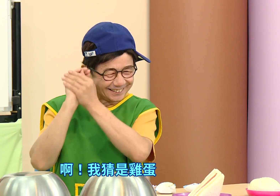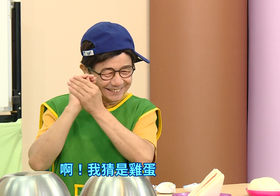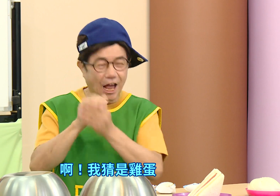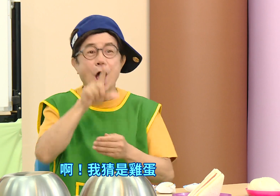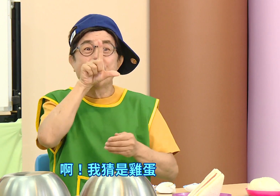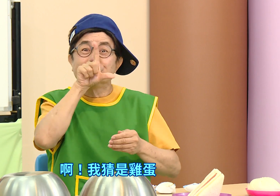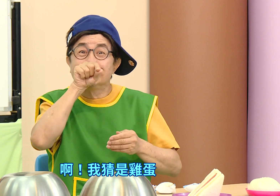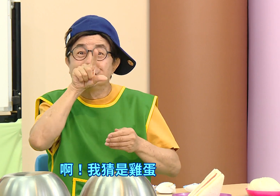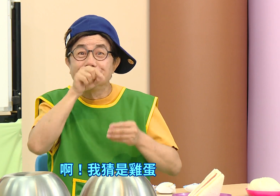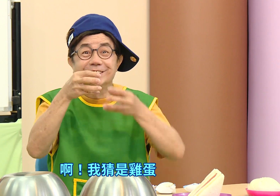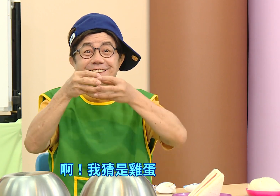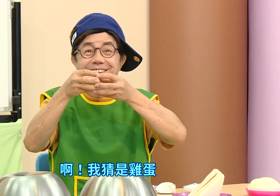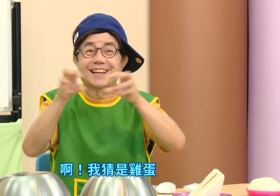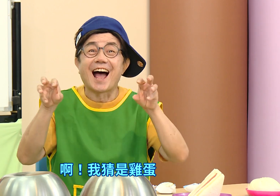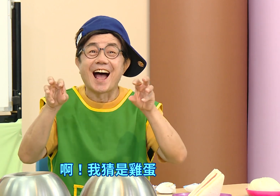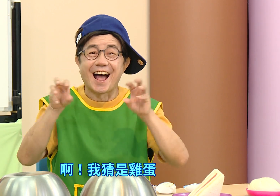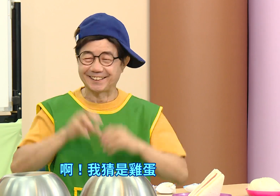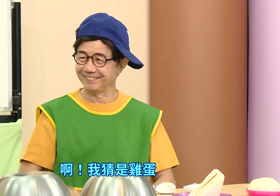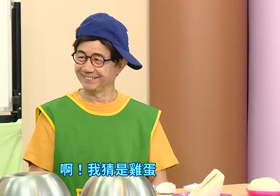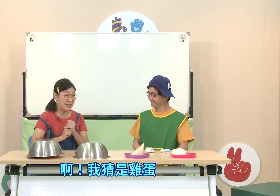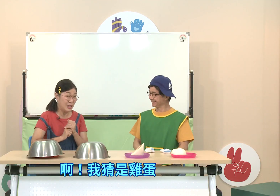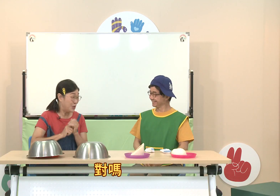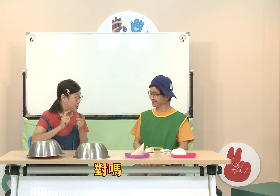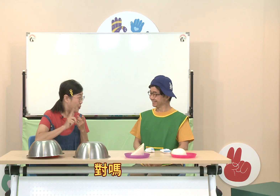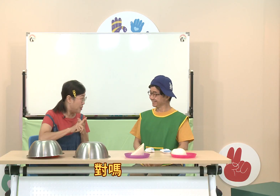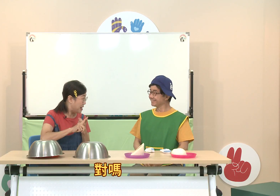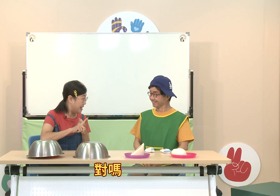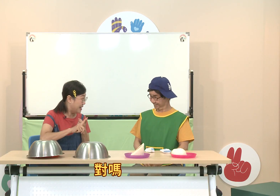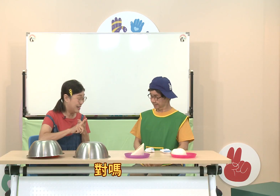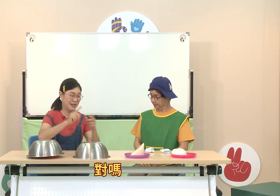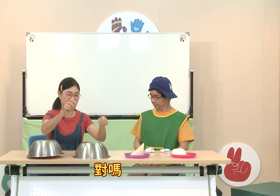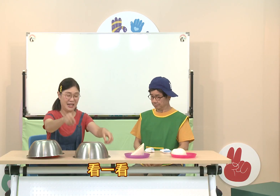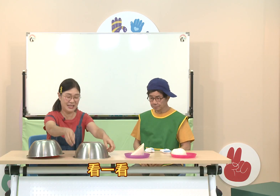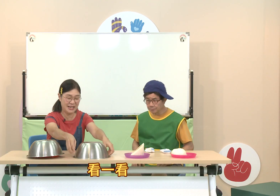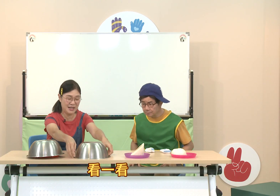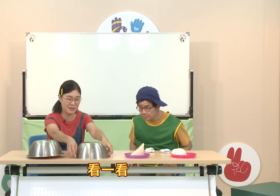你猜是雞蛋對嗎看一看